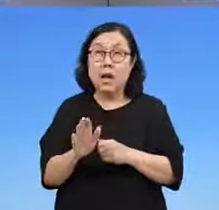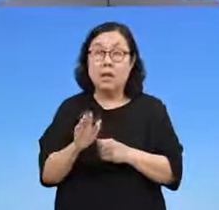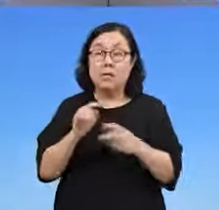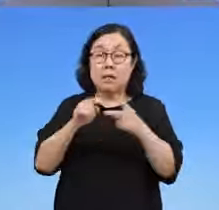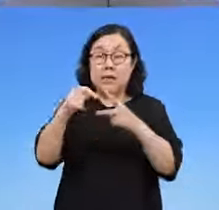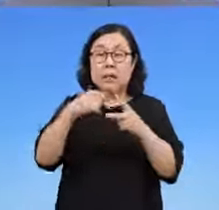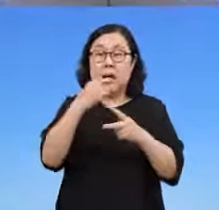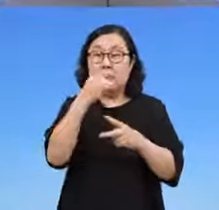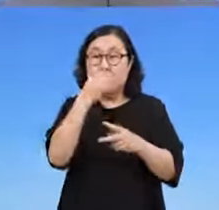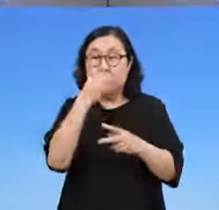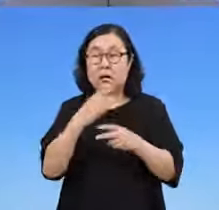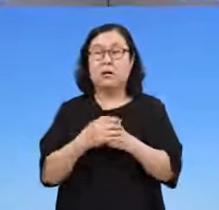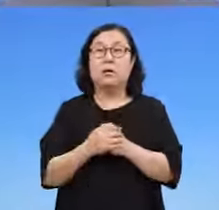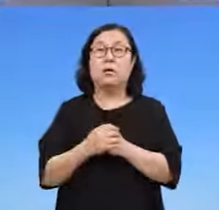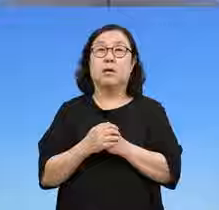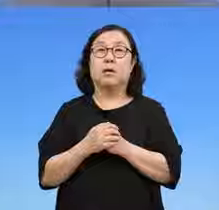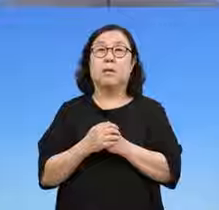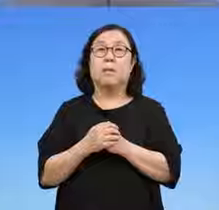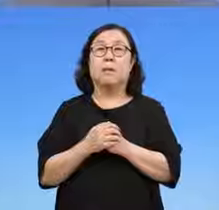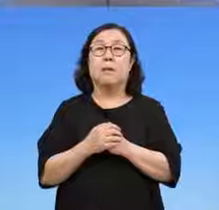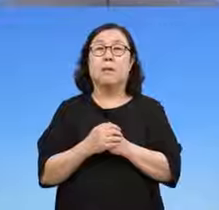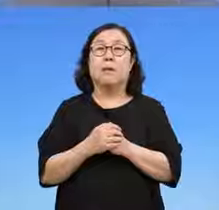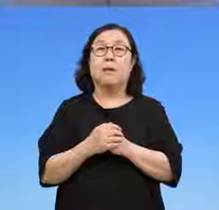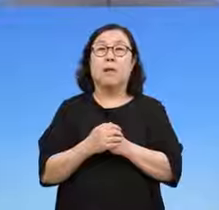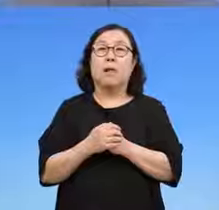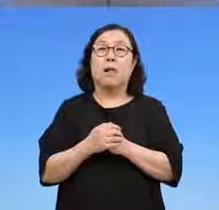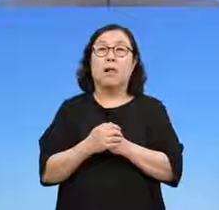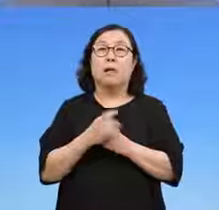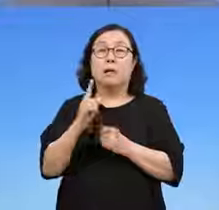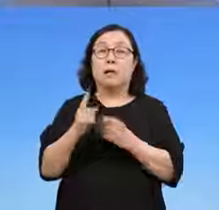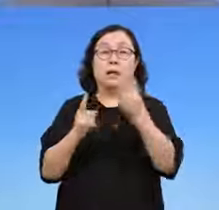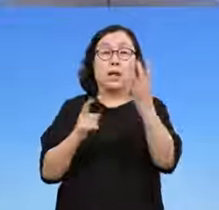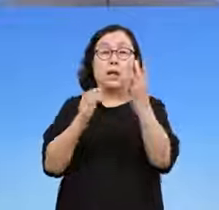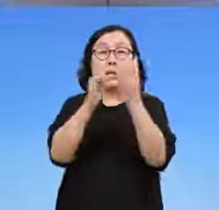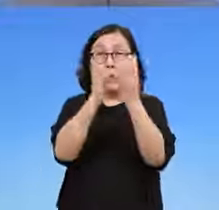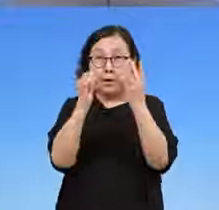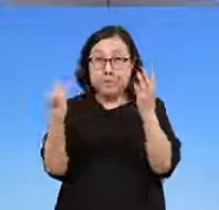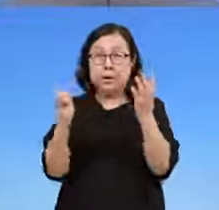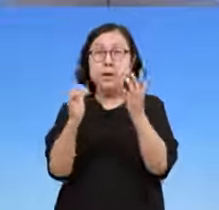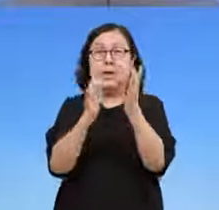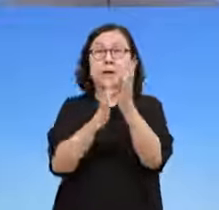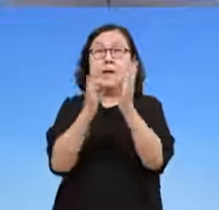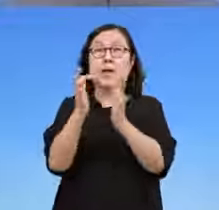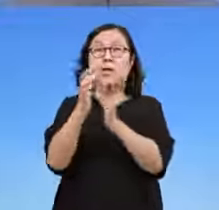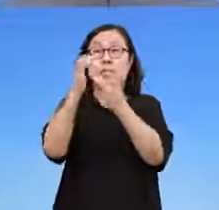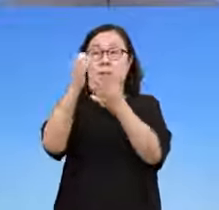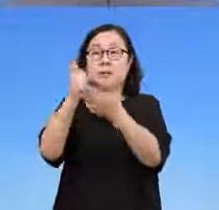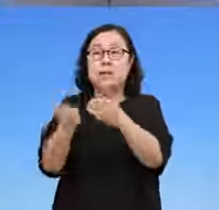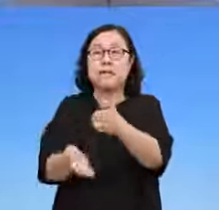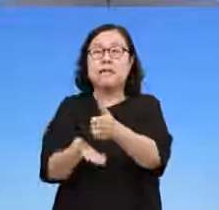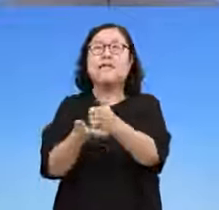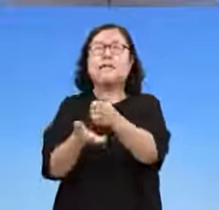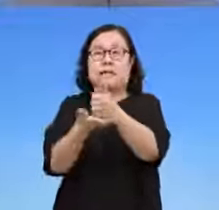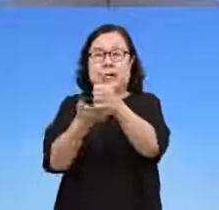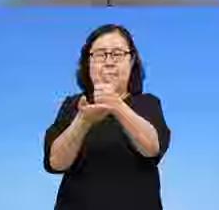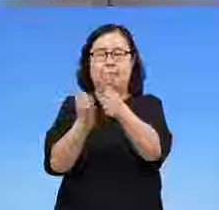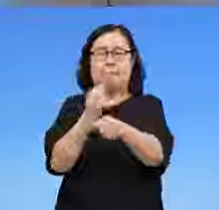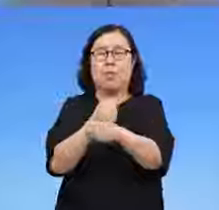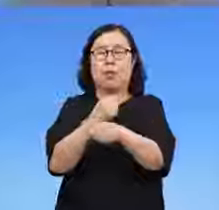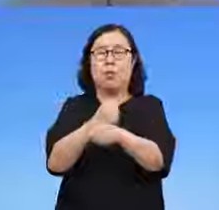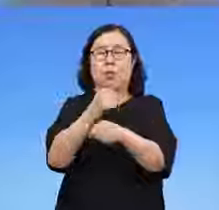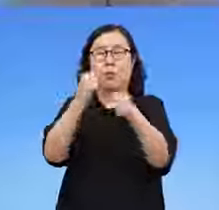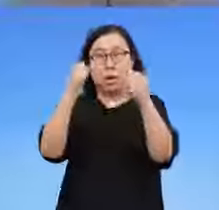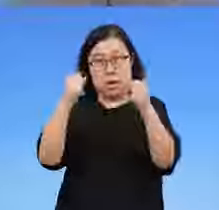그런데 이제 진짜 이해가 안 되는 건 이런 네 사람을 예수님이 칭찬해